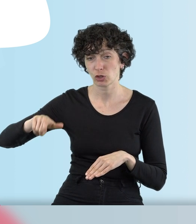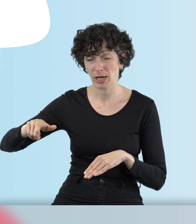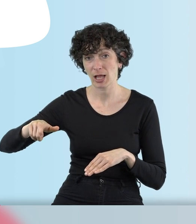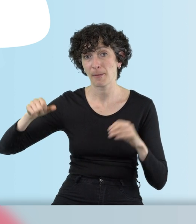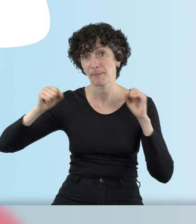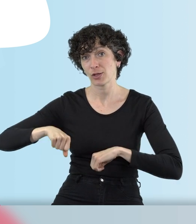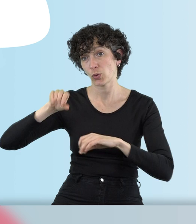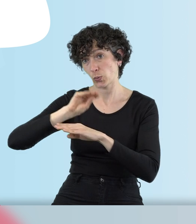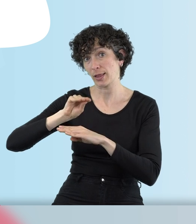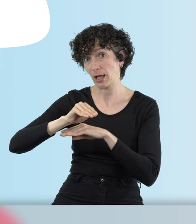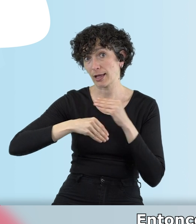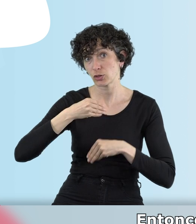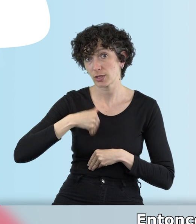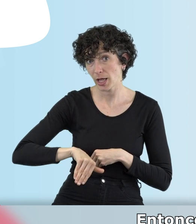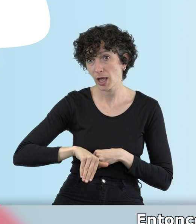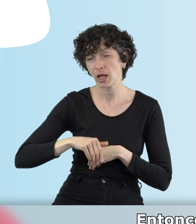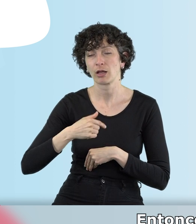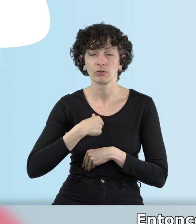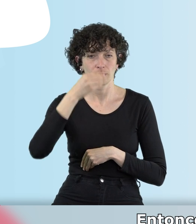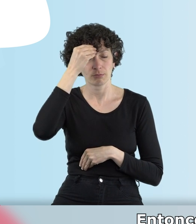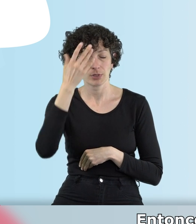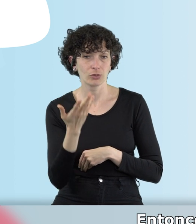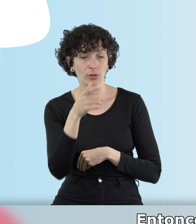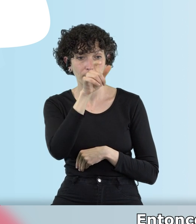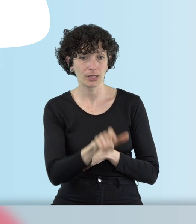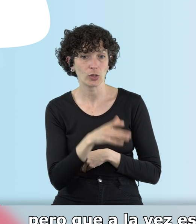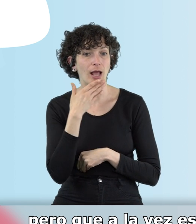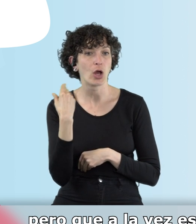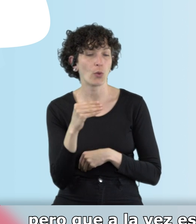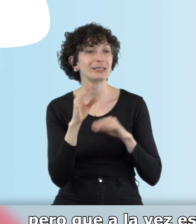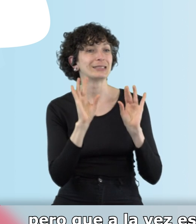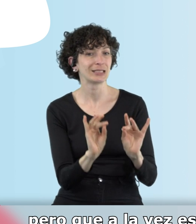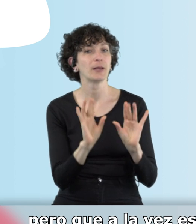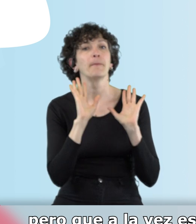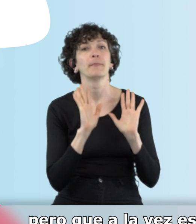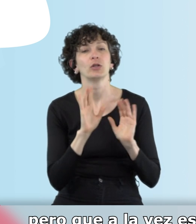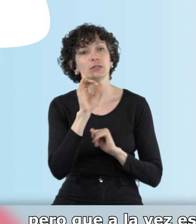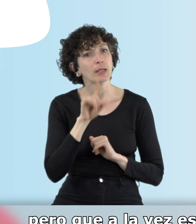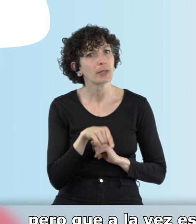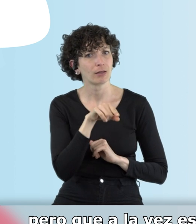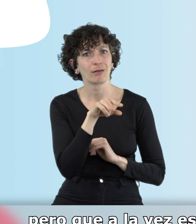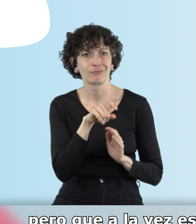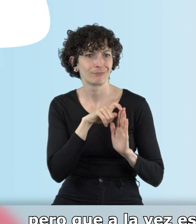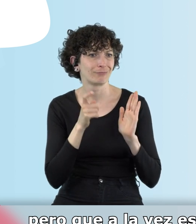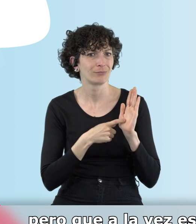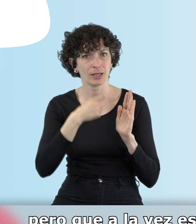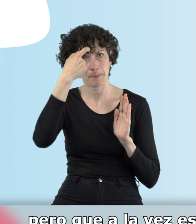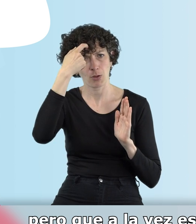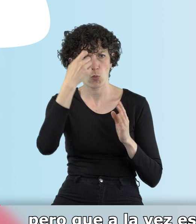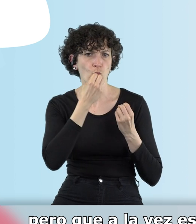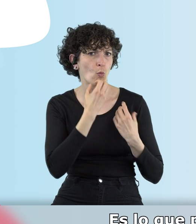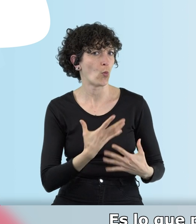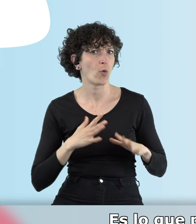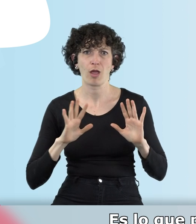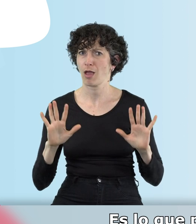gente mayor. Entonces, pienso que es una persona joven, pero que a la vez es muy... muy completa, tiene la cabeza muy